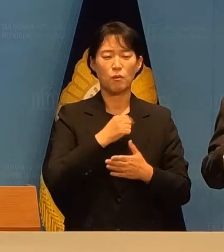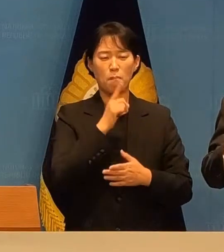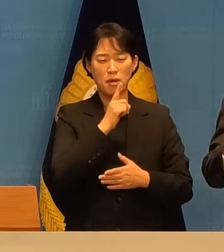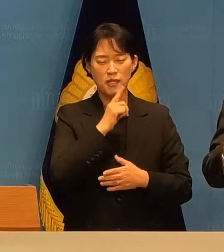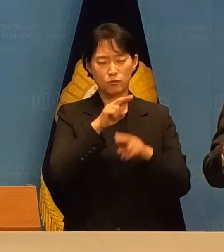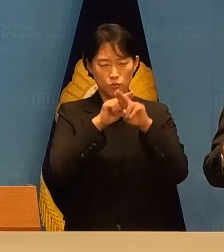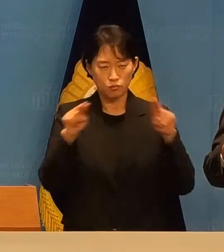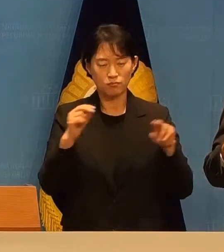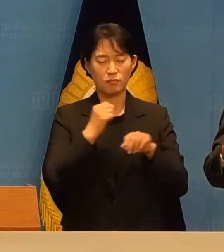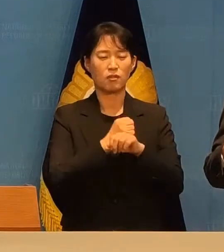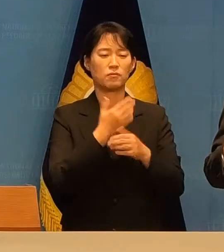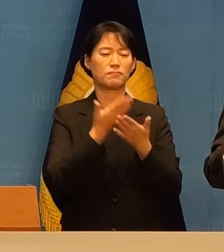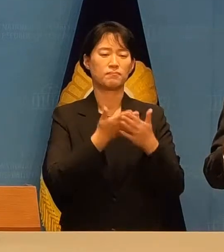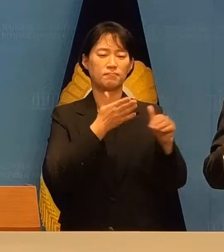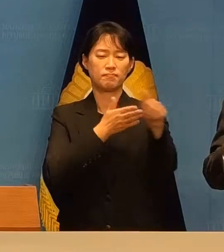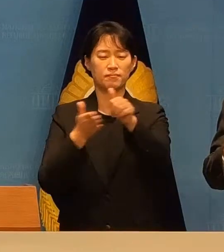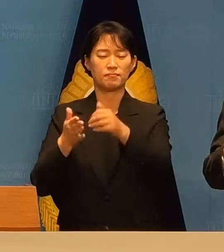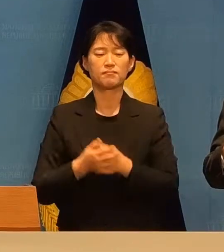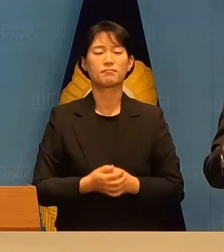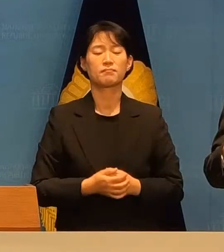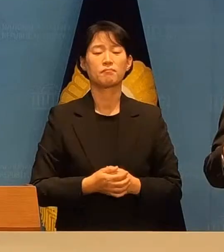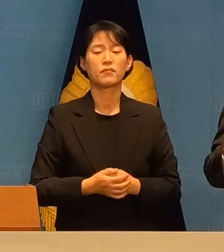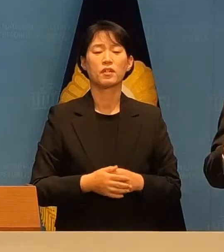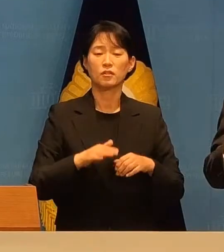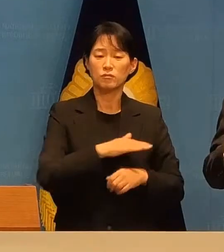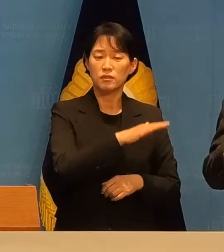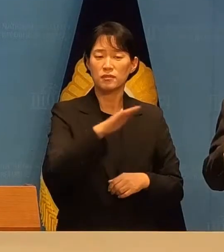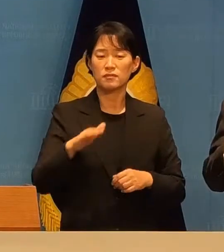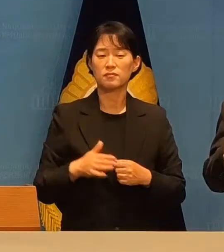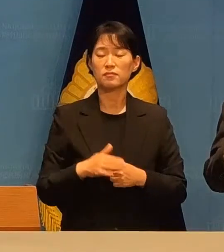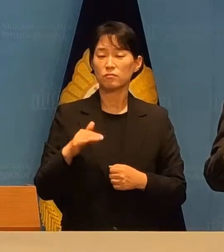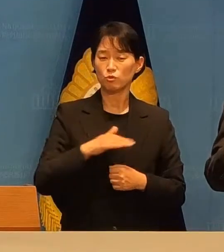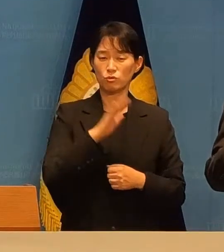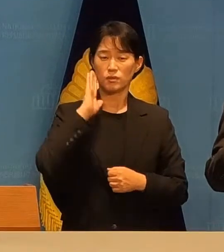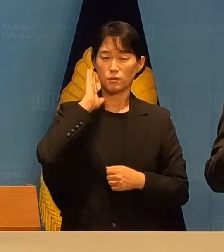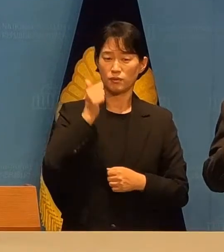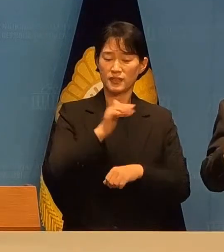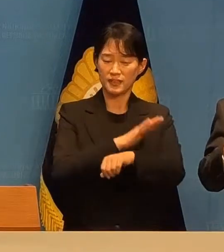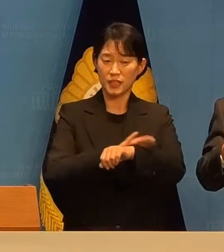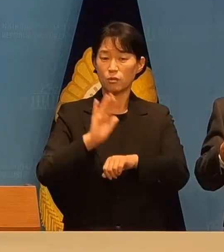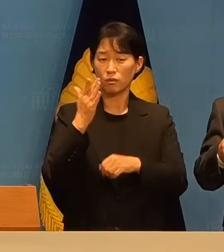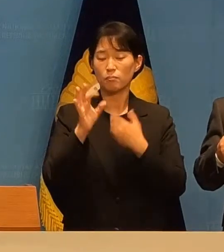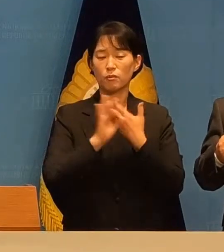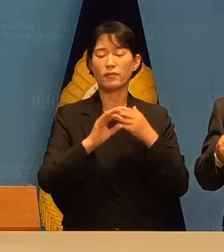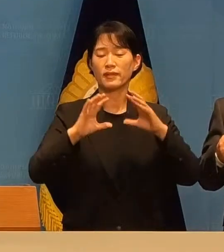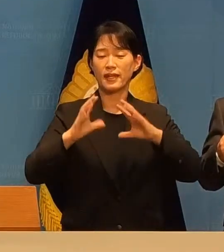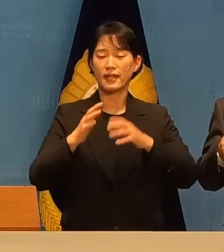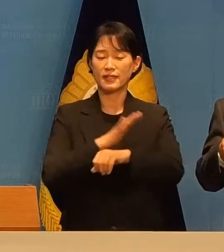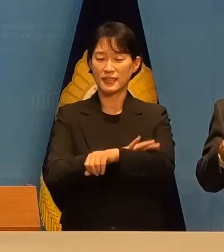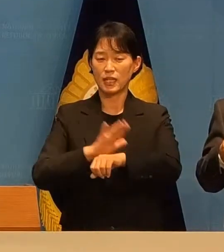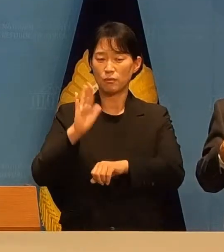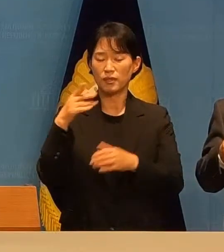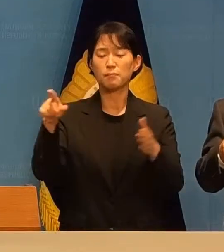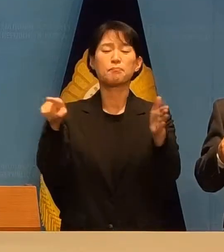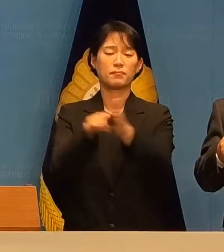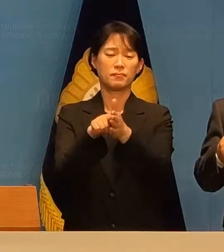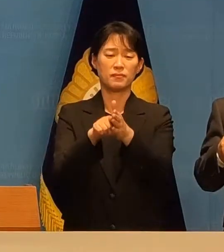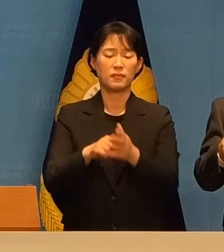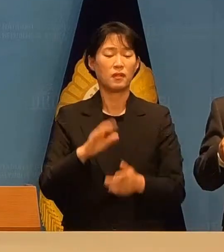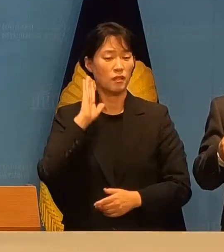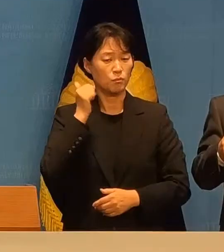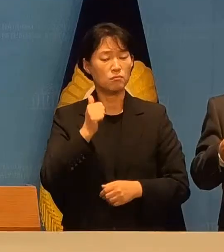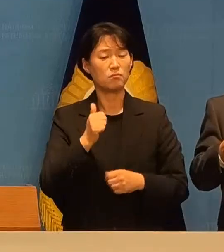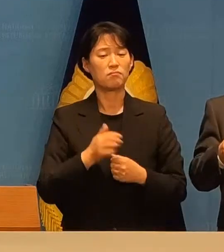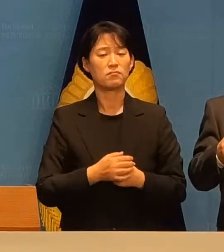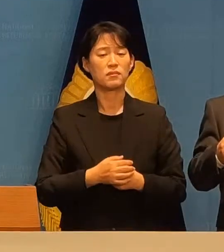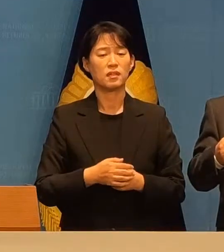발언을 취소해 주시기 바랍니다. 우리는 우리의 대통령이 잘 되면 나라가 잘 되는 줄 믿습니다.